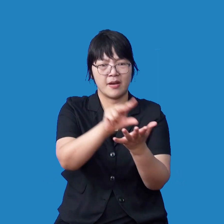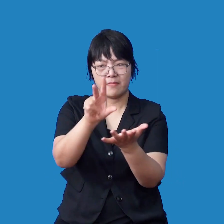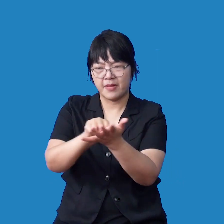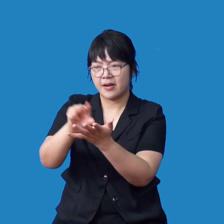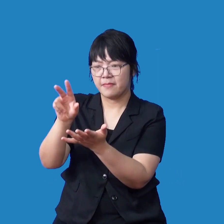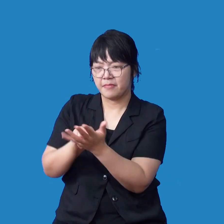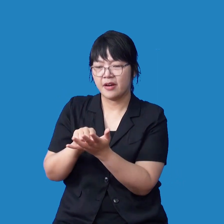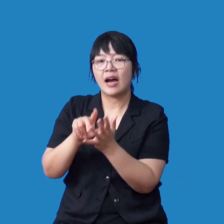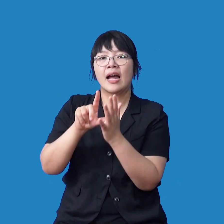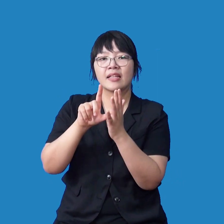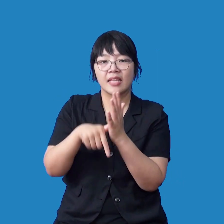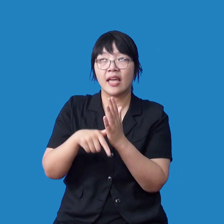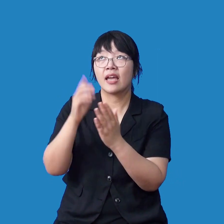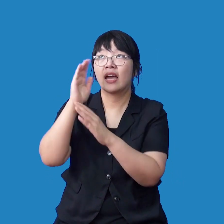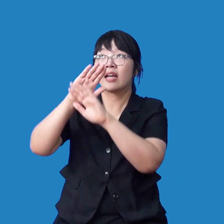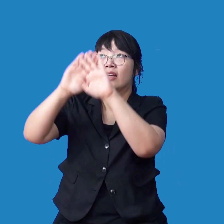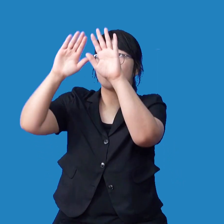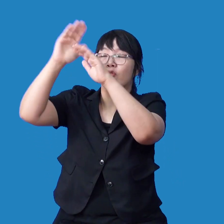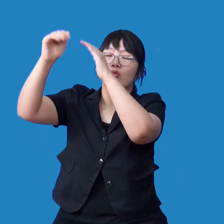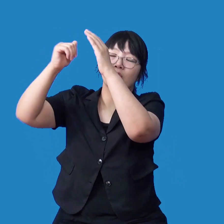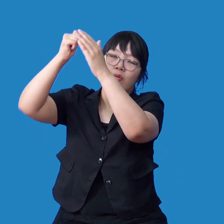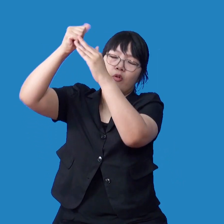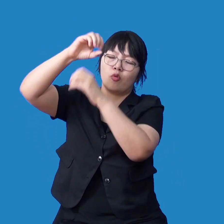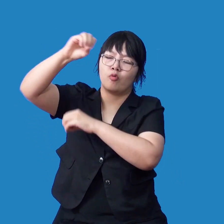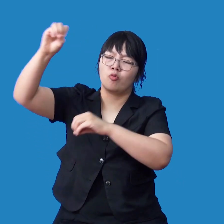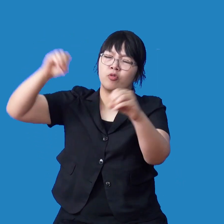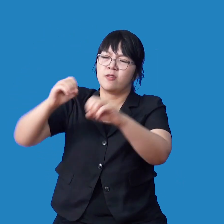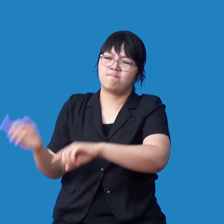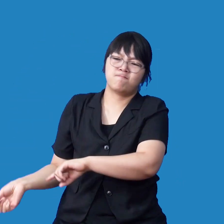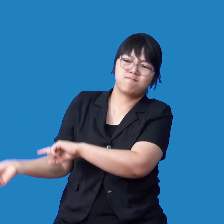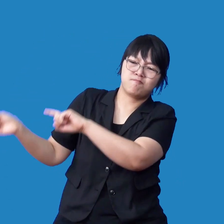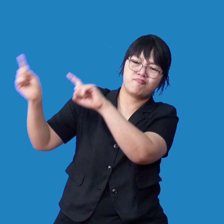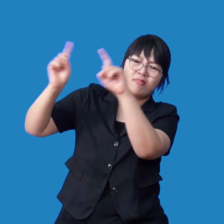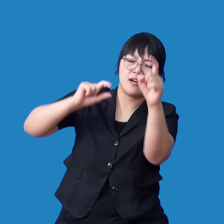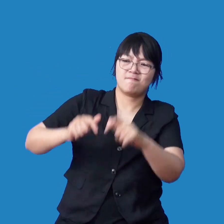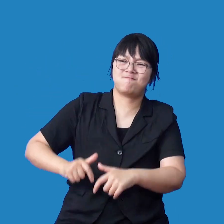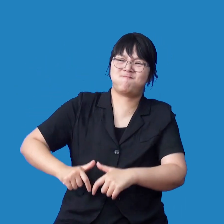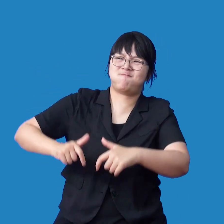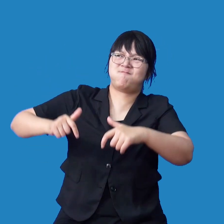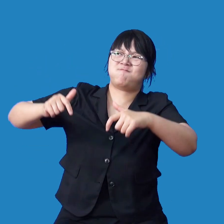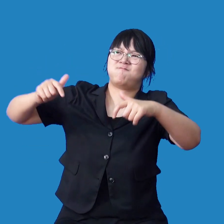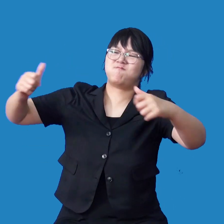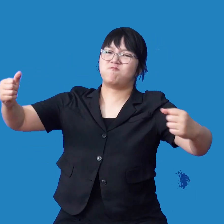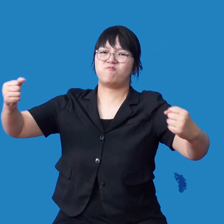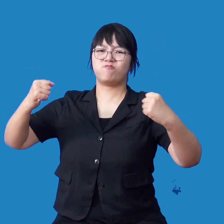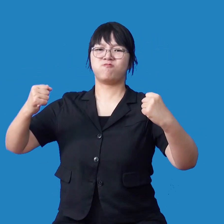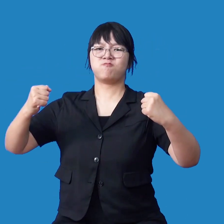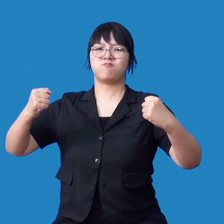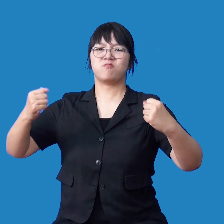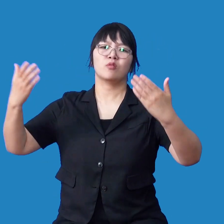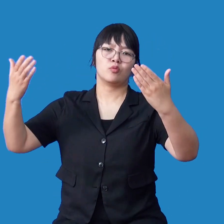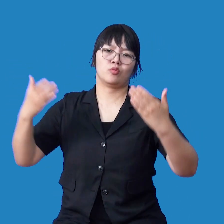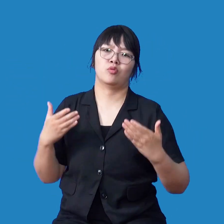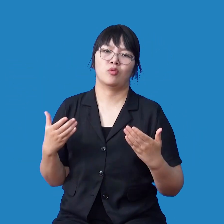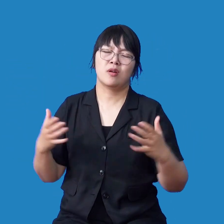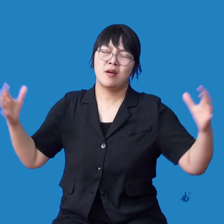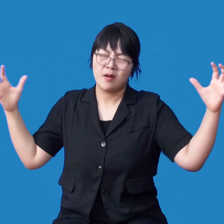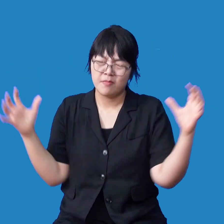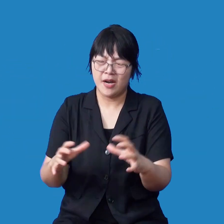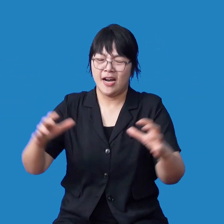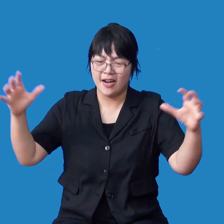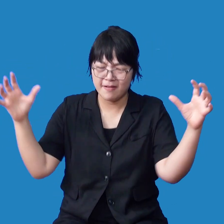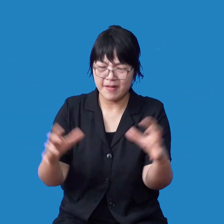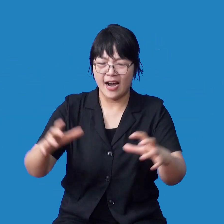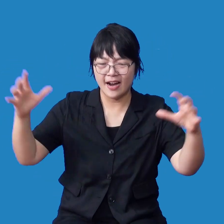여시고 부흥의 역사를 부어주세요. 그리고 한 번 부흥을 체험하면 우리는 다시 모였고 그리고